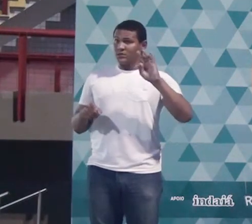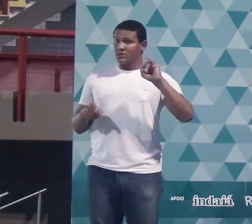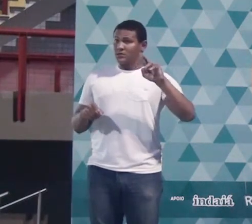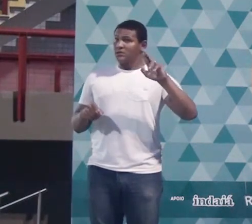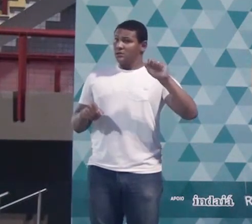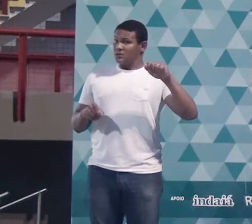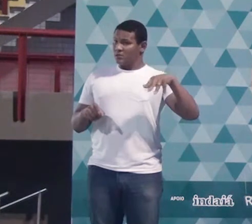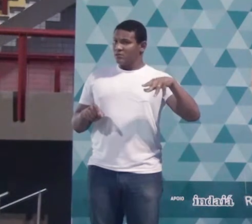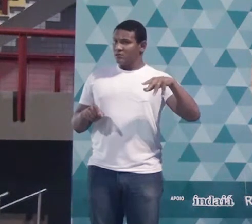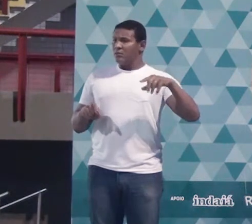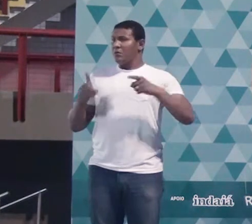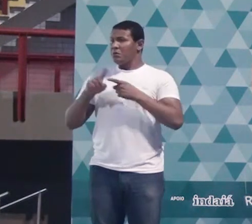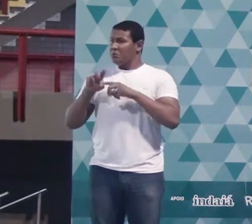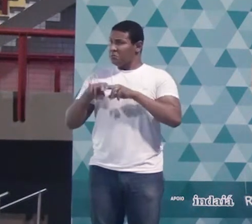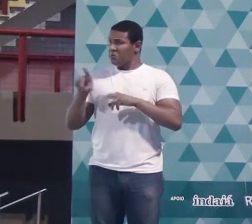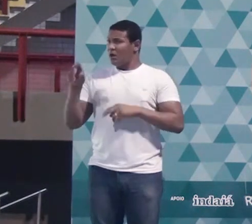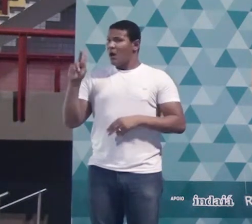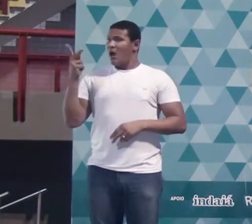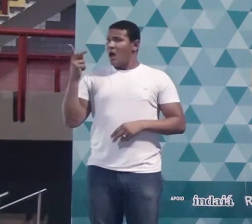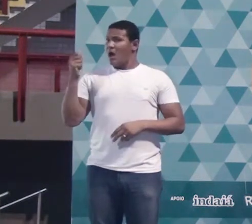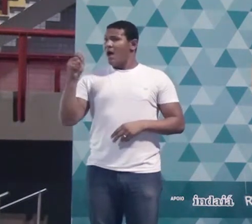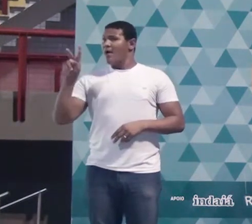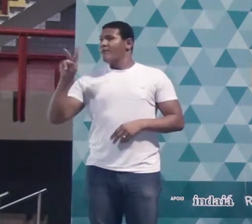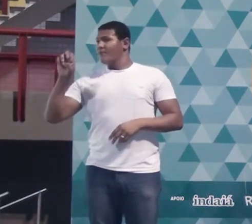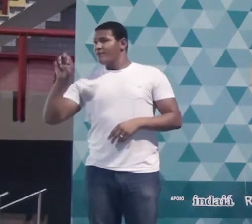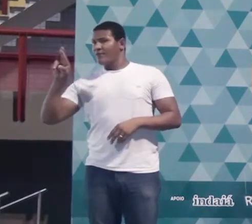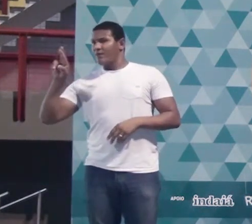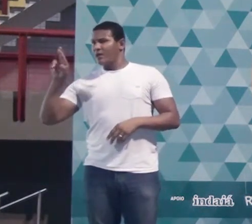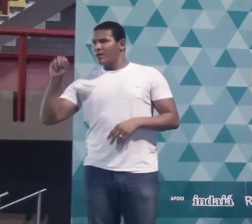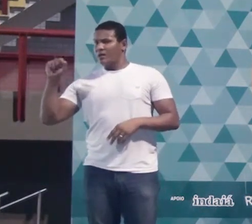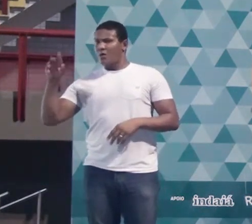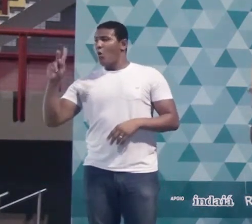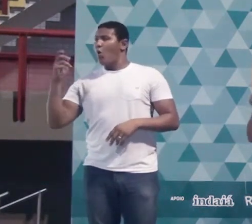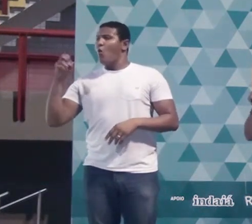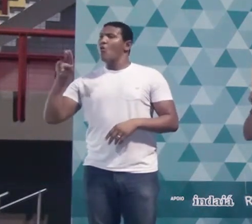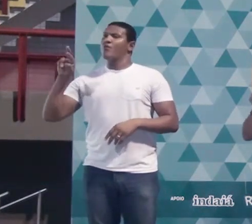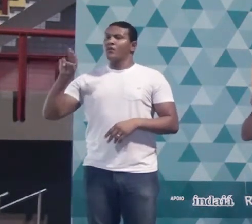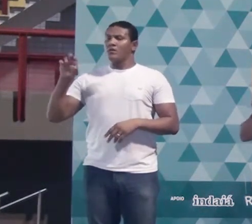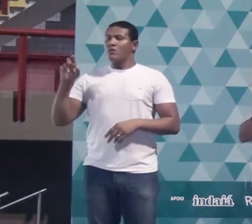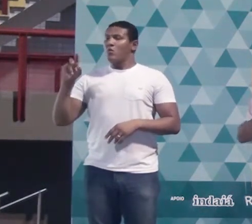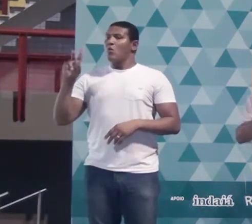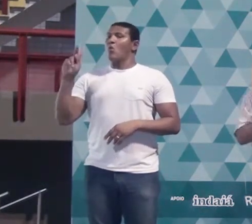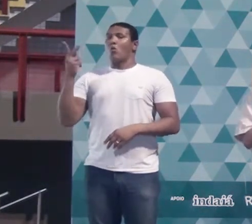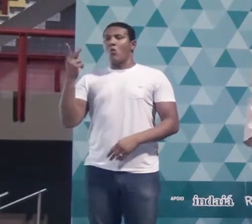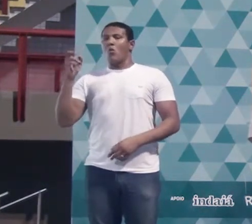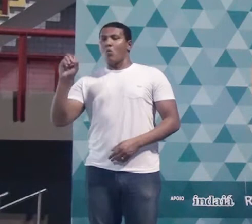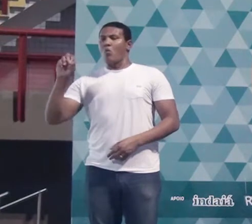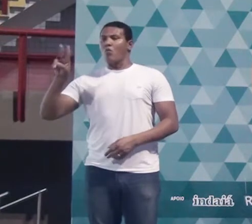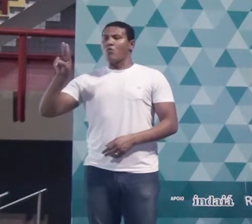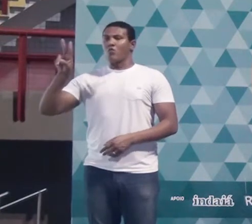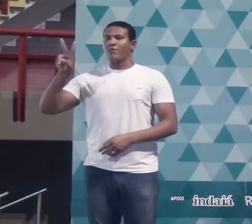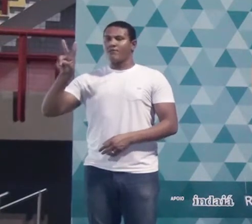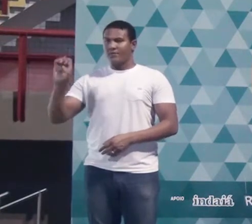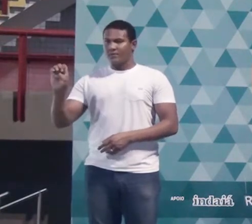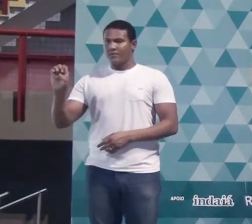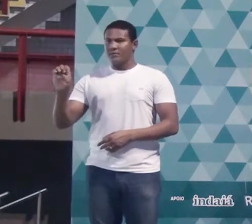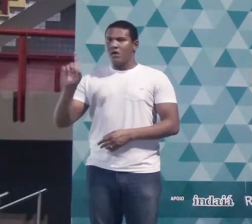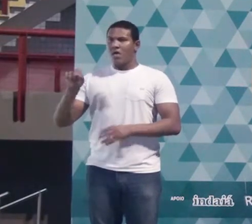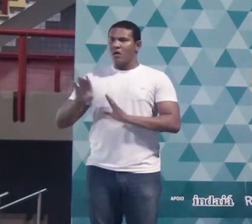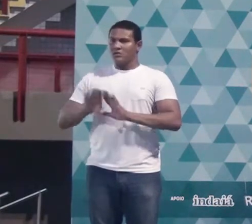haver tem que ficar no singular. Nada de houveram acidentes, e sim houve acidentes. Muito